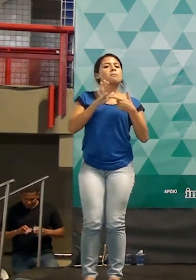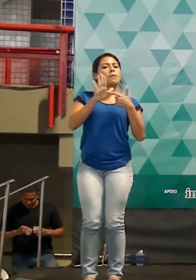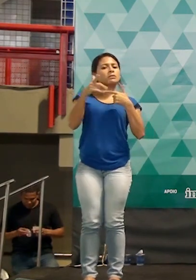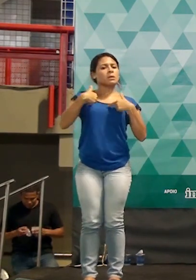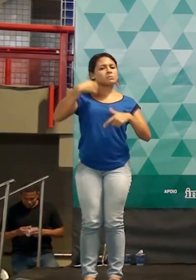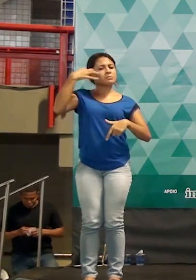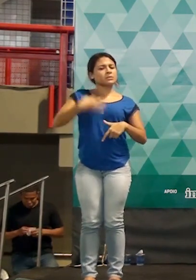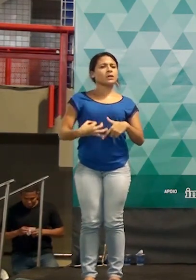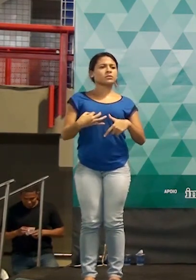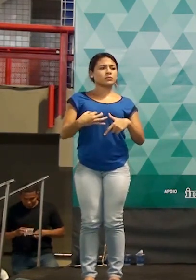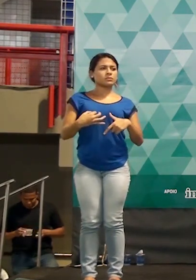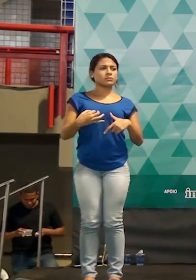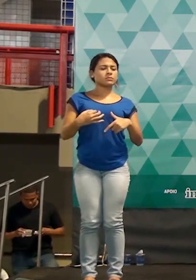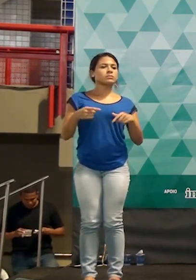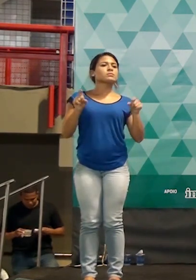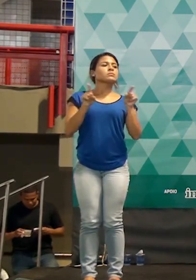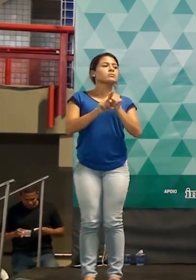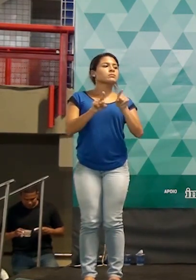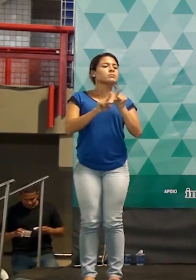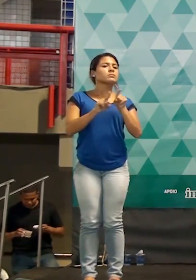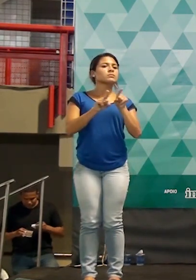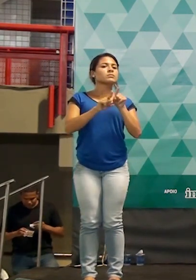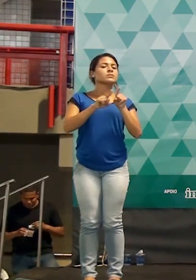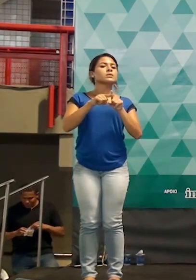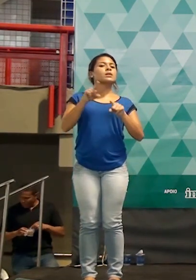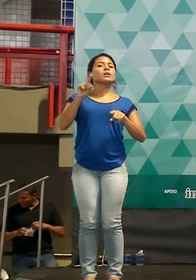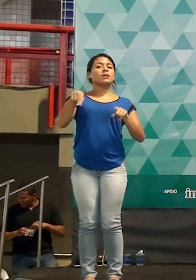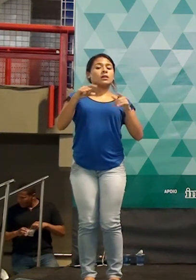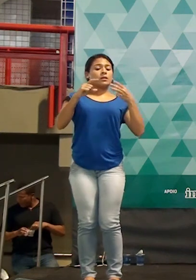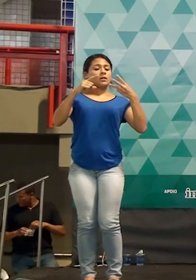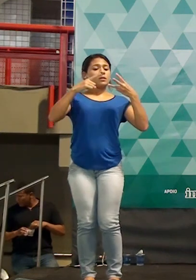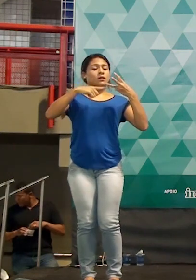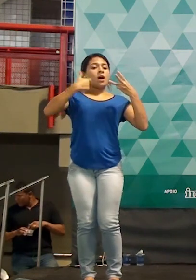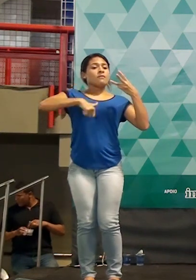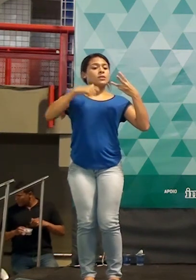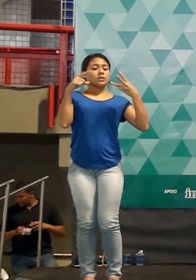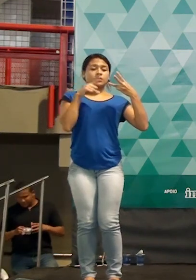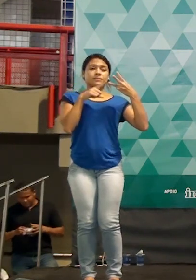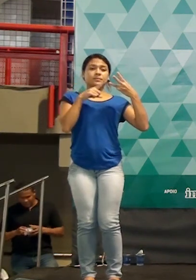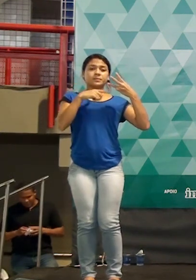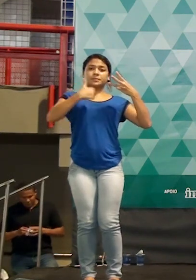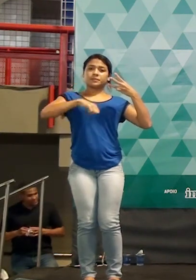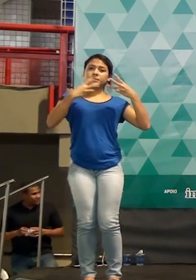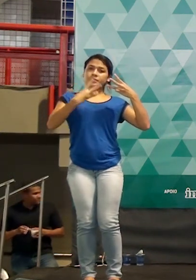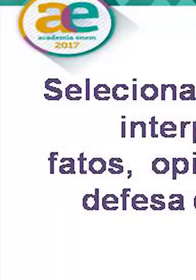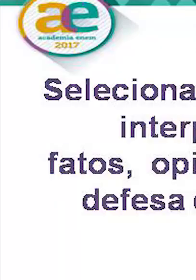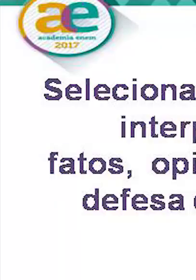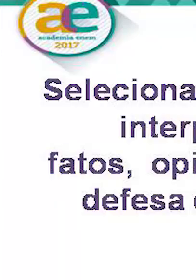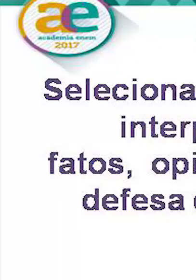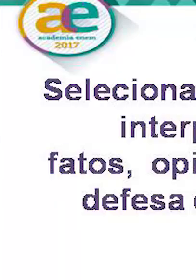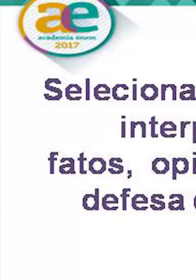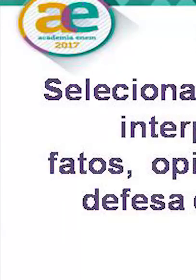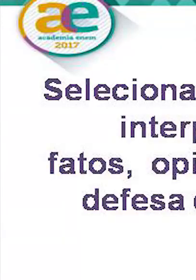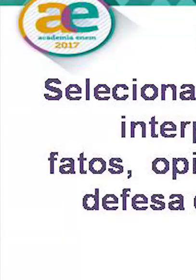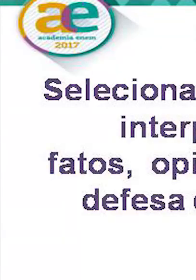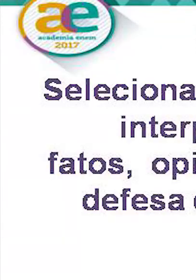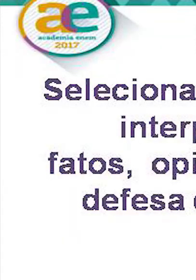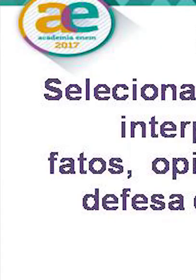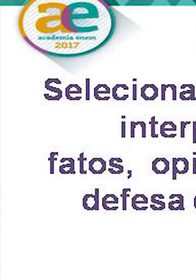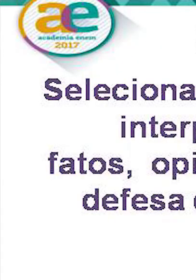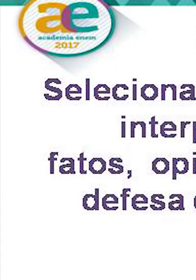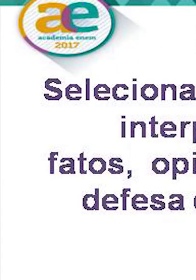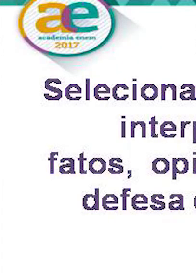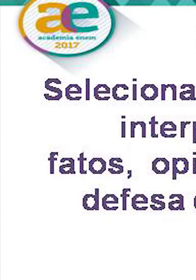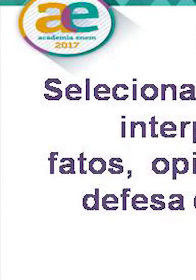certo. Competência 3, o que é que a competência 3 quer? Essas palavras, esses verbos não são meus, são